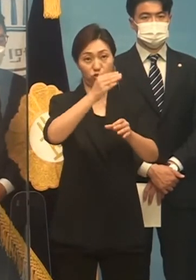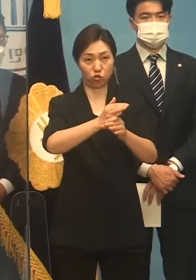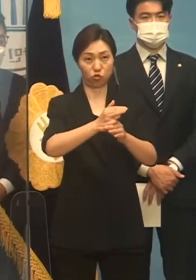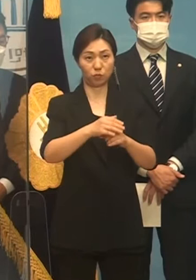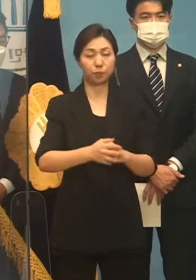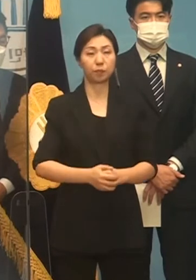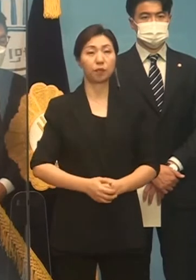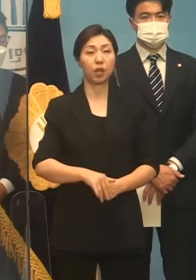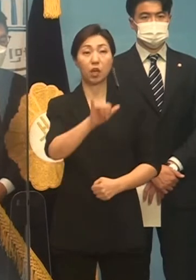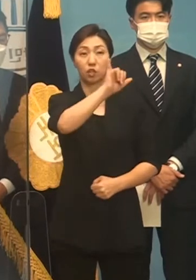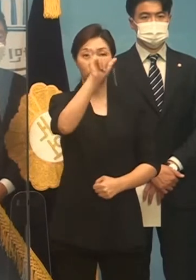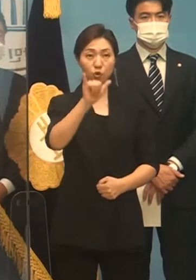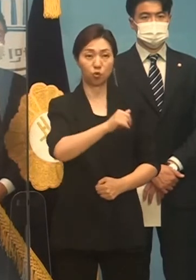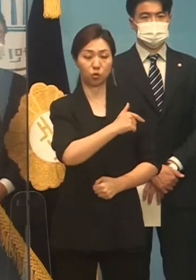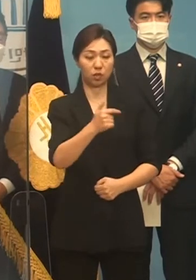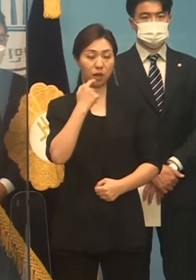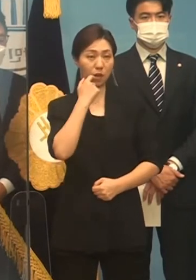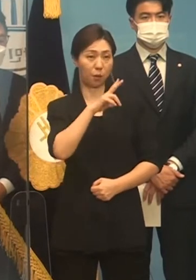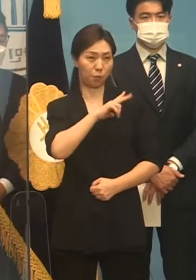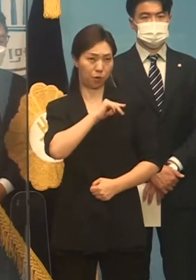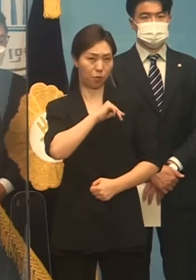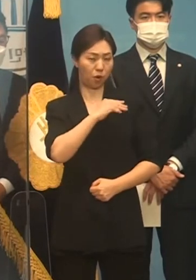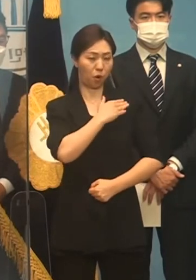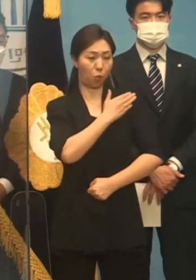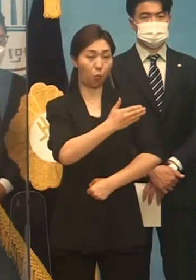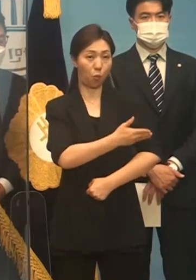대의원 권리당원 투표가 진행되고 있고